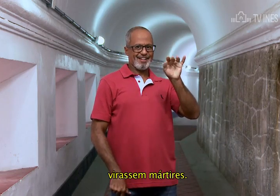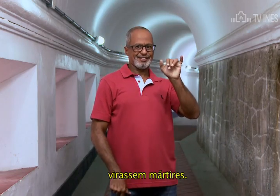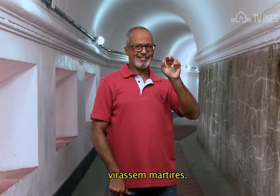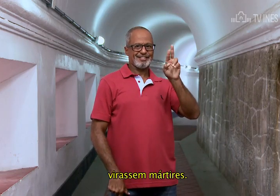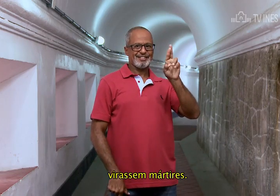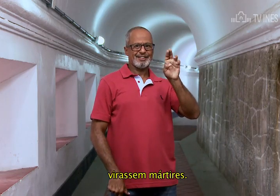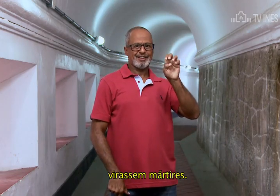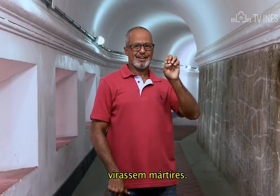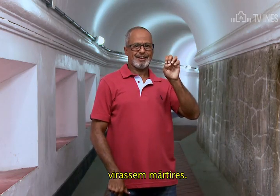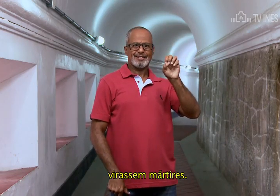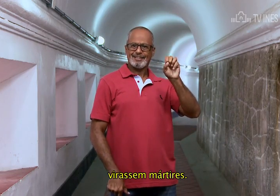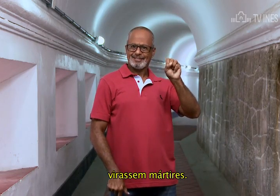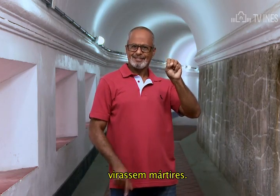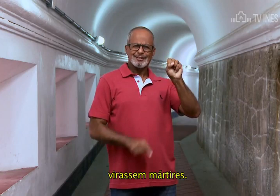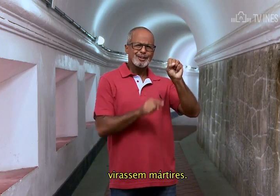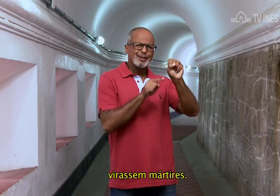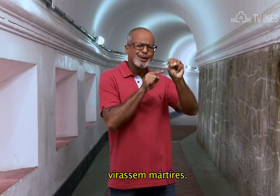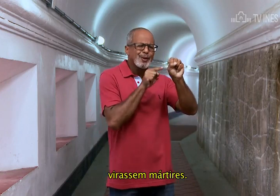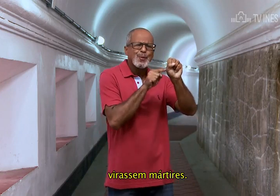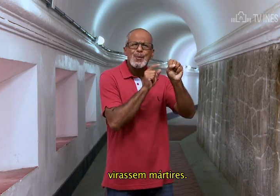virassem mártires.